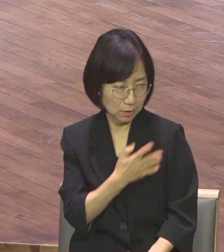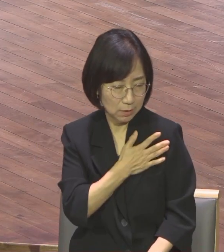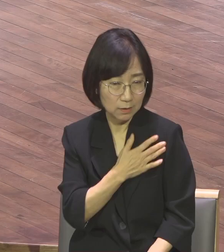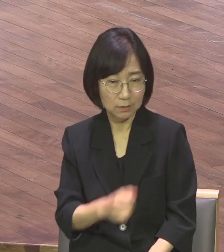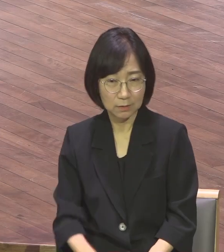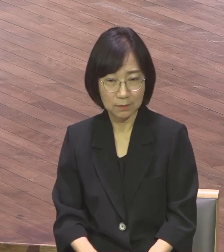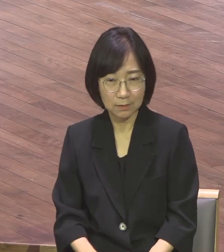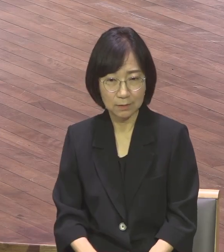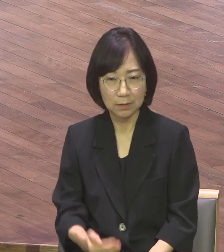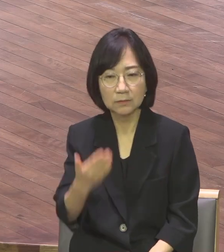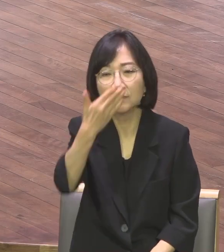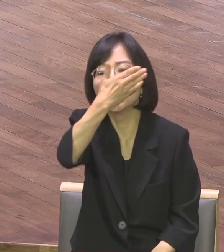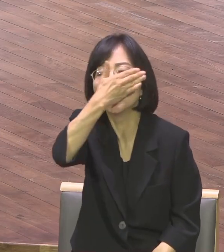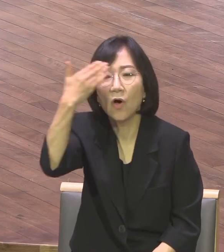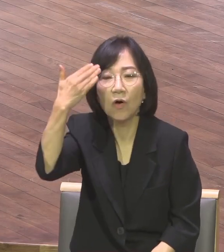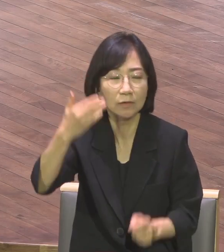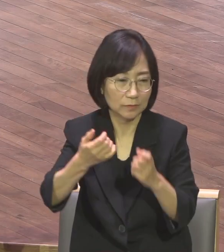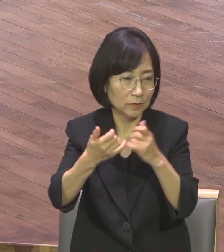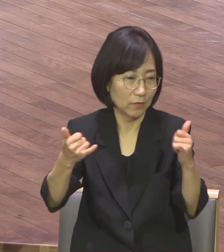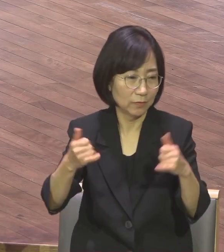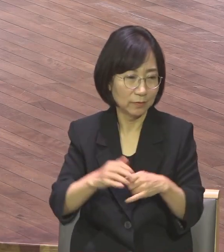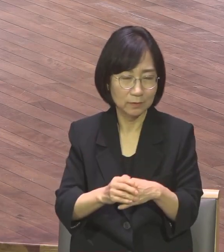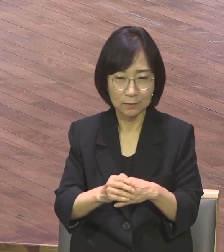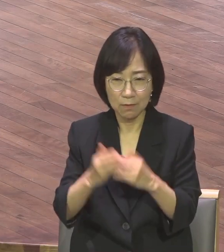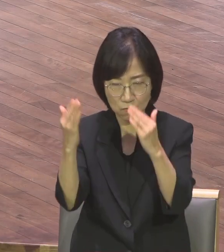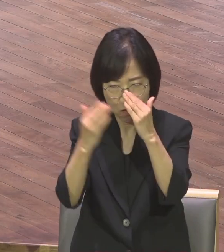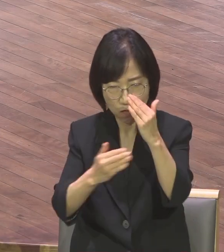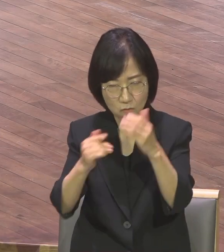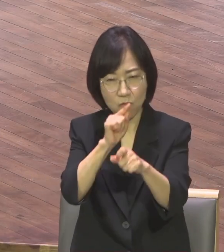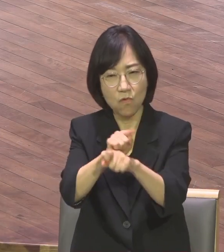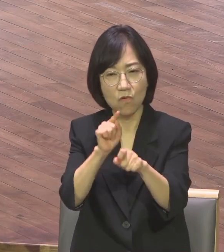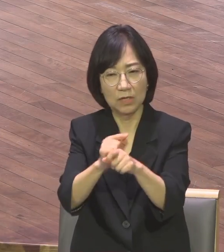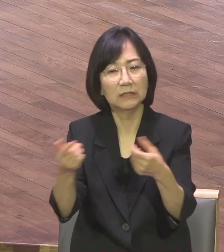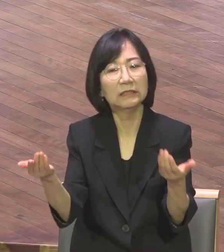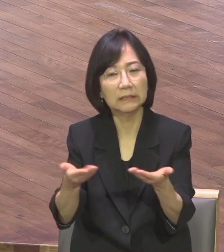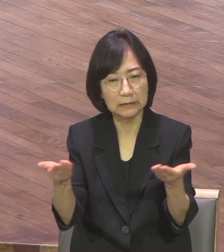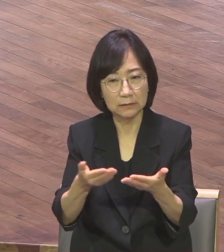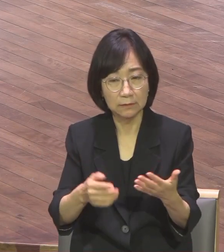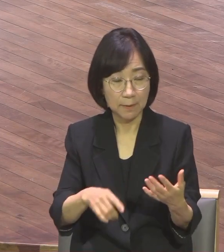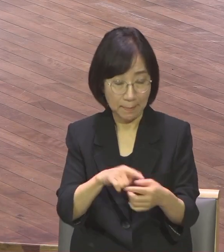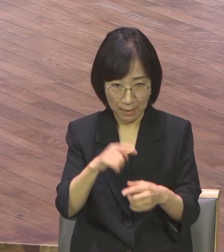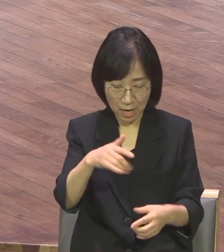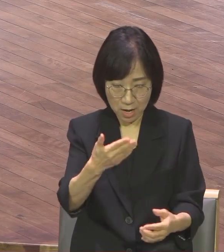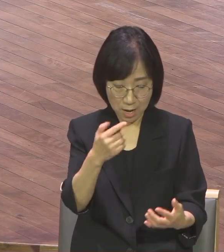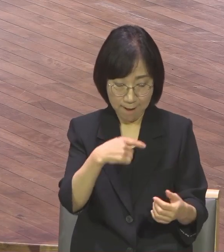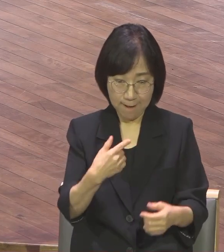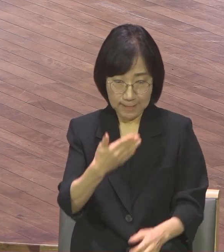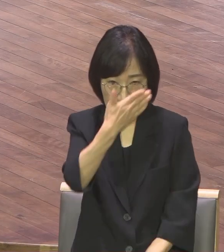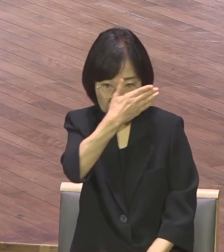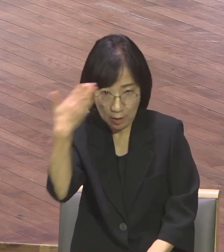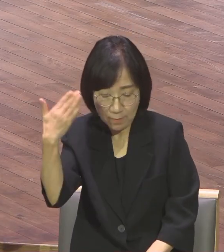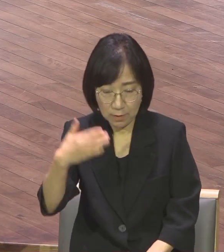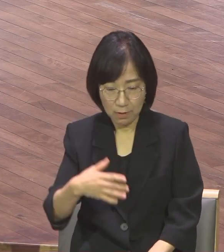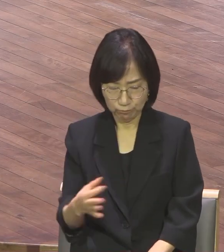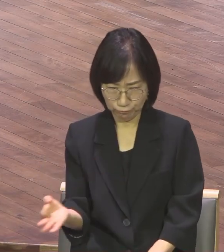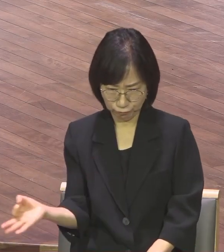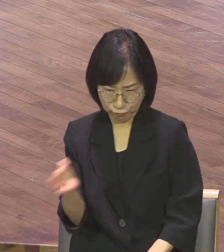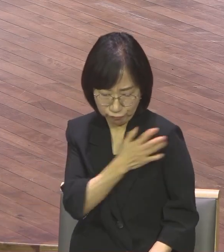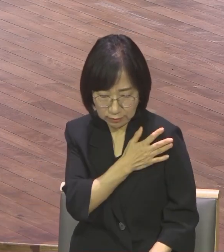청년이었다. 누가복음 18장에 보면 관리였다. 젊고 능력 있고 돈